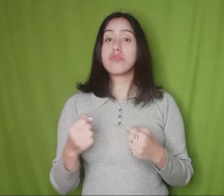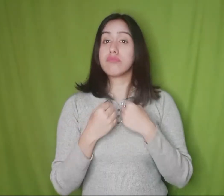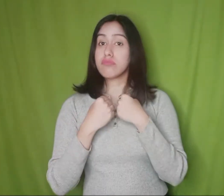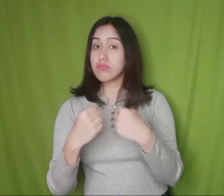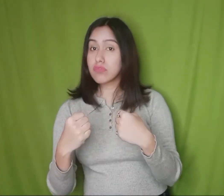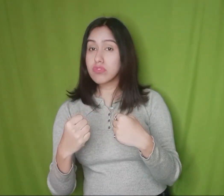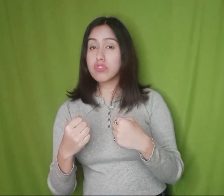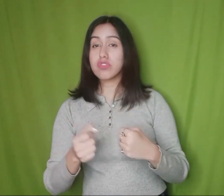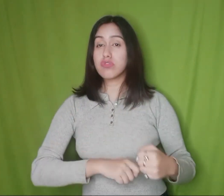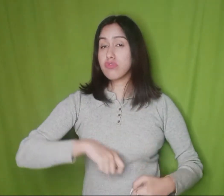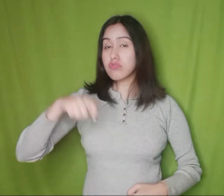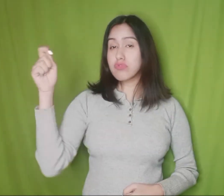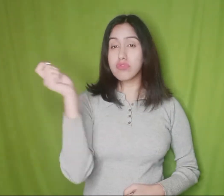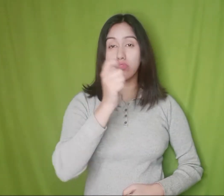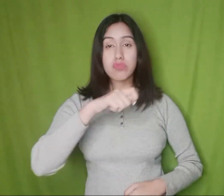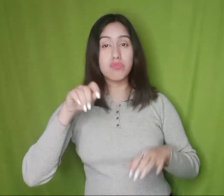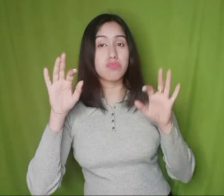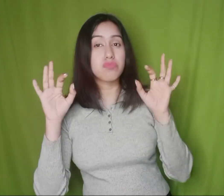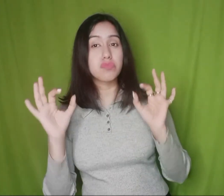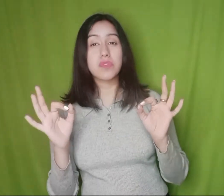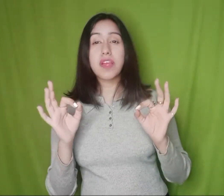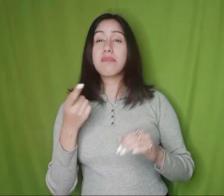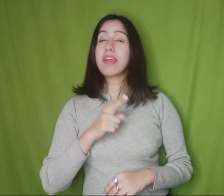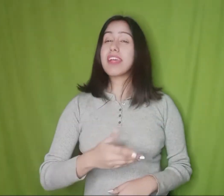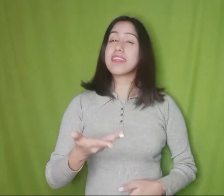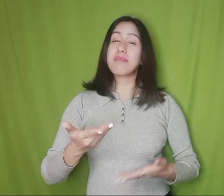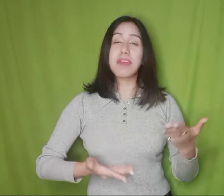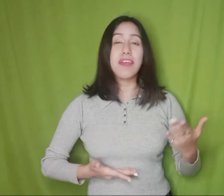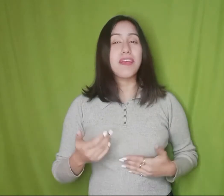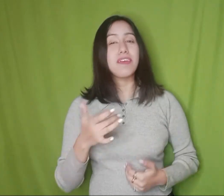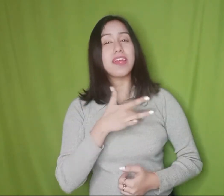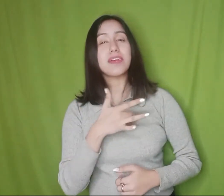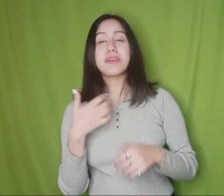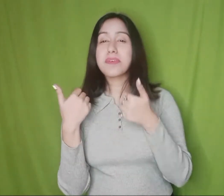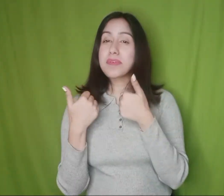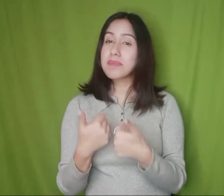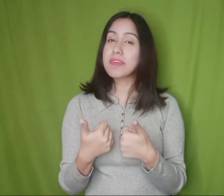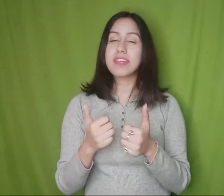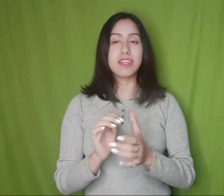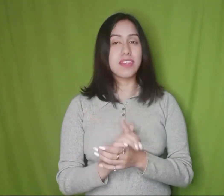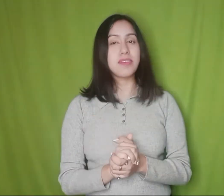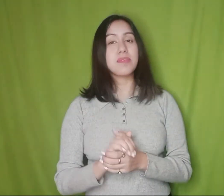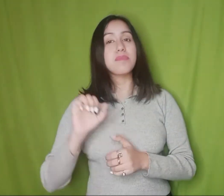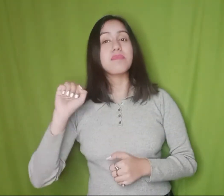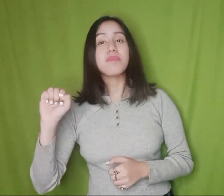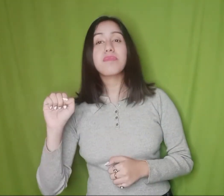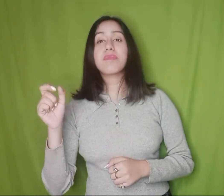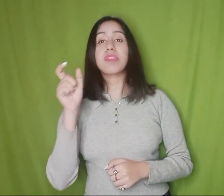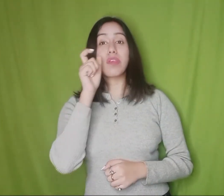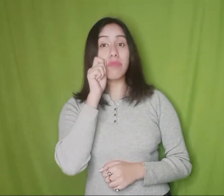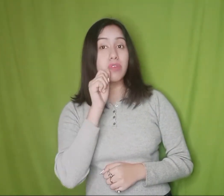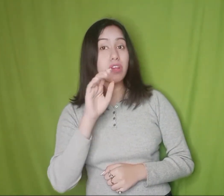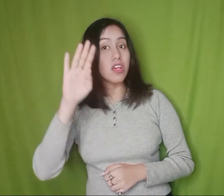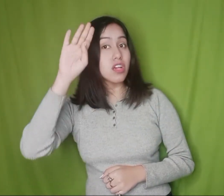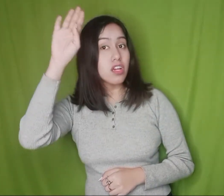था। वीरों में बाघ, चालाकों में लोमड़ी और स्वभाव में नारियल सी हस्ती थी राणा सांगा